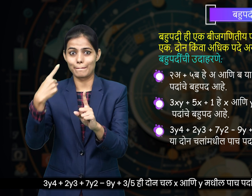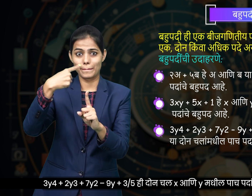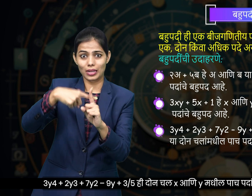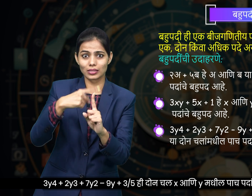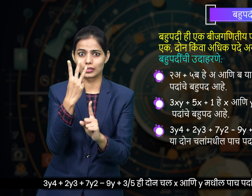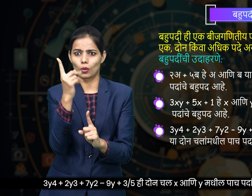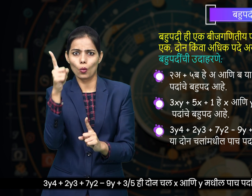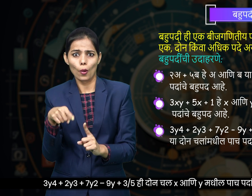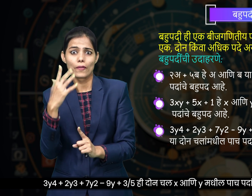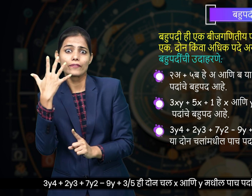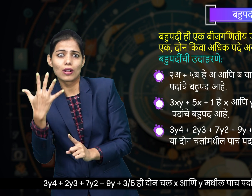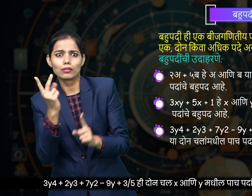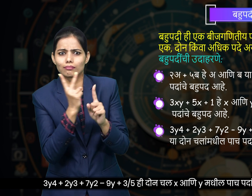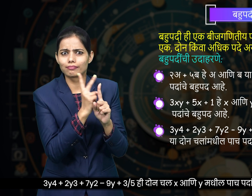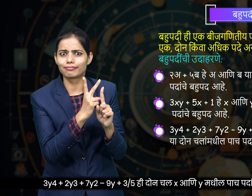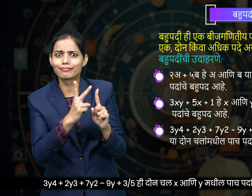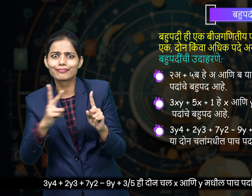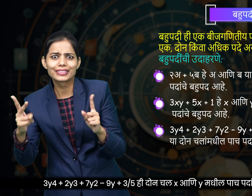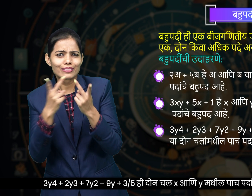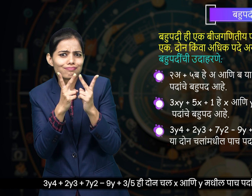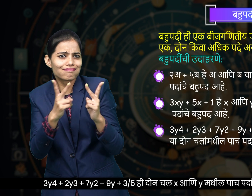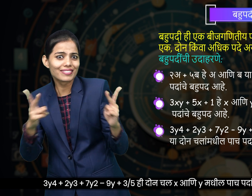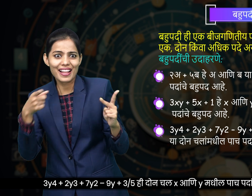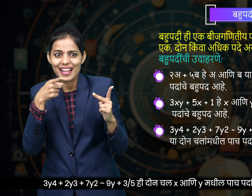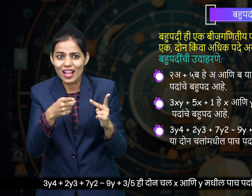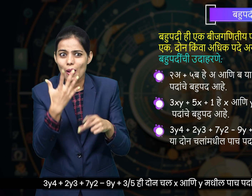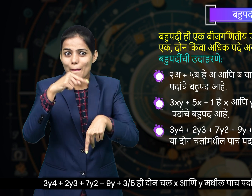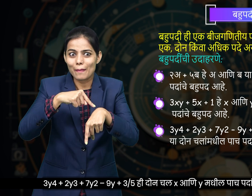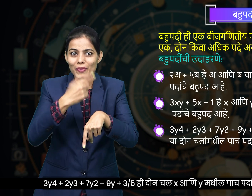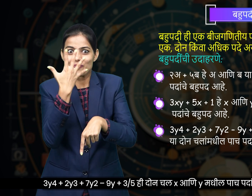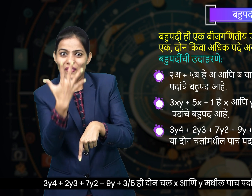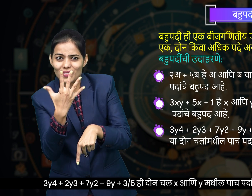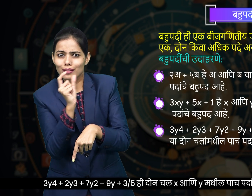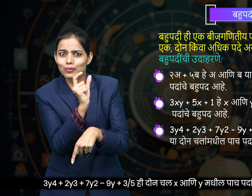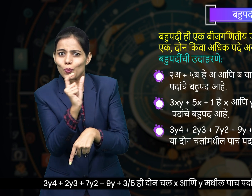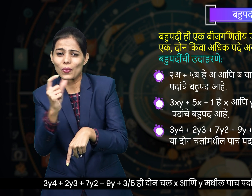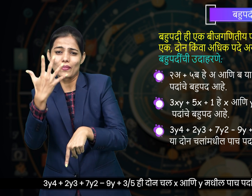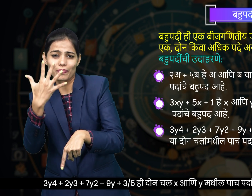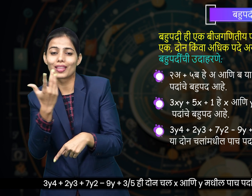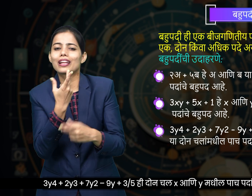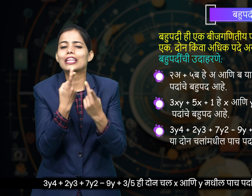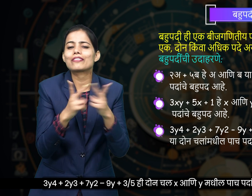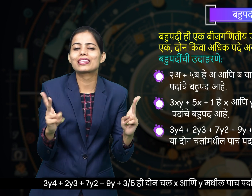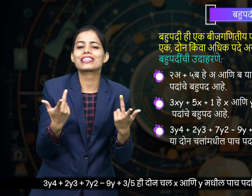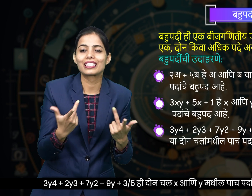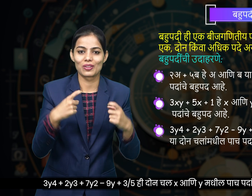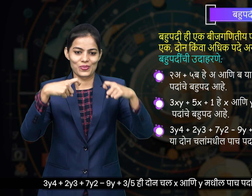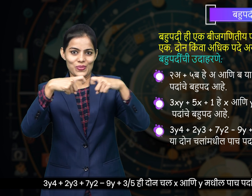अधिक 3/5 ही दोन चल x आणि y मधील 5 पदांची बहुपदी